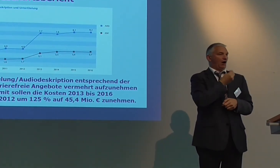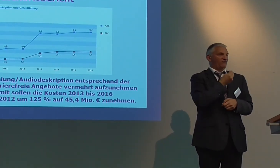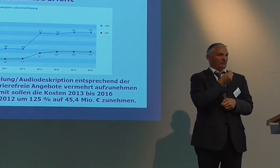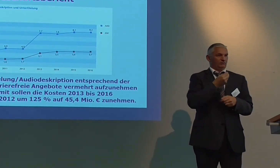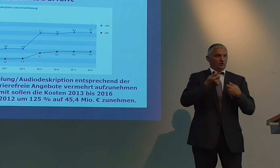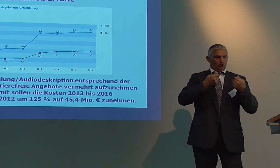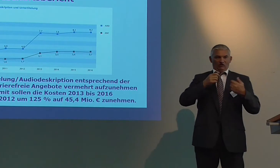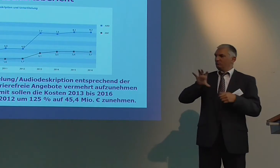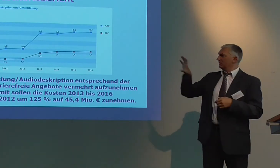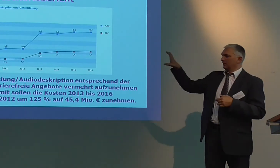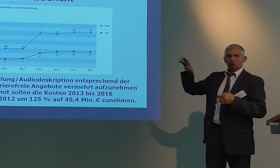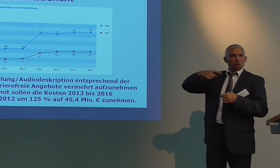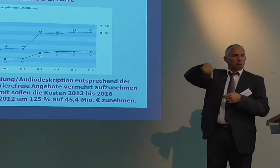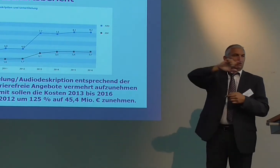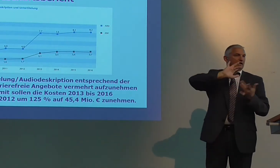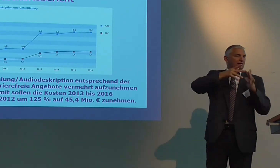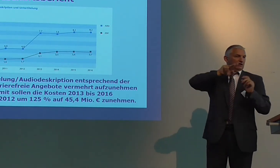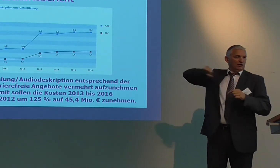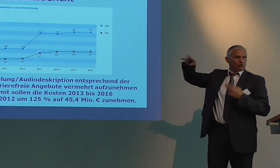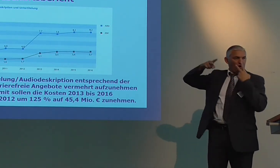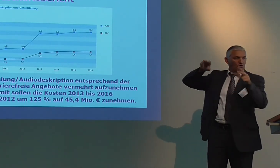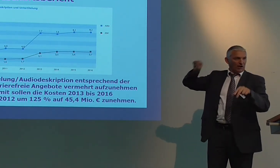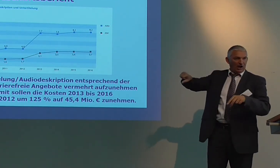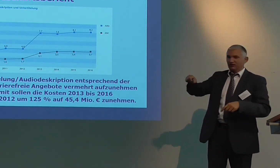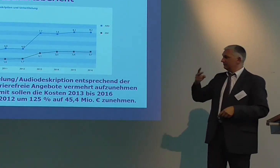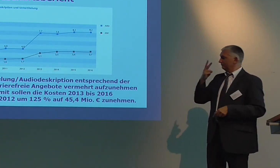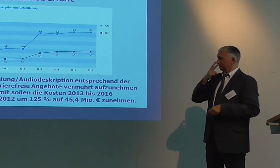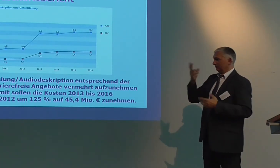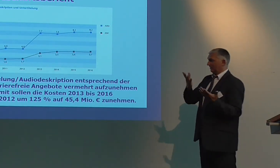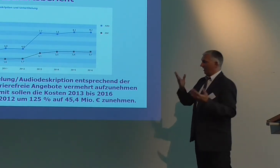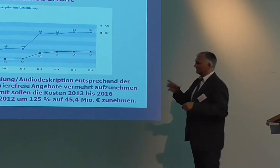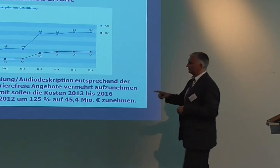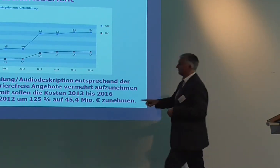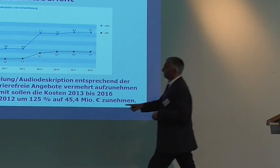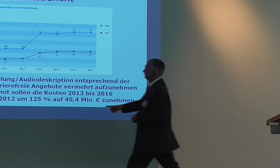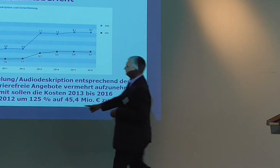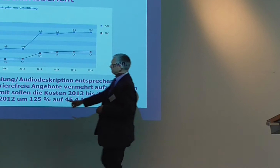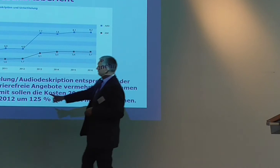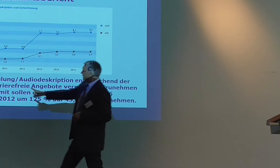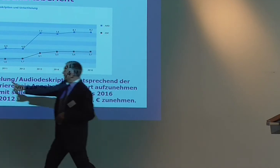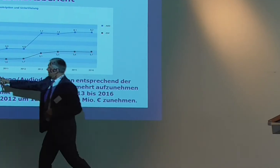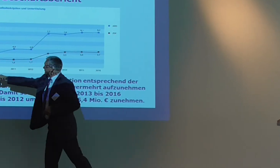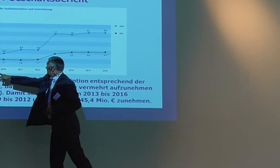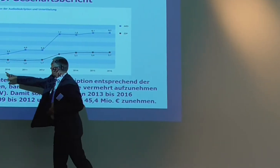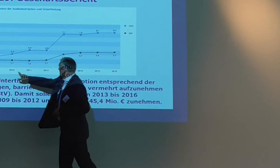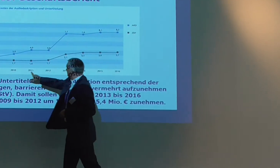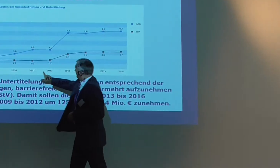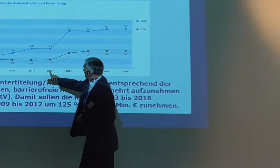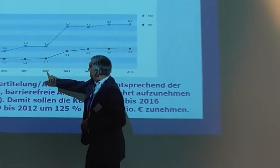des Finanzbedarfs, den man im Internet auch sich entsprechend aufrufen kann. Hier sieht